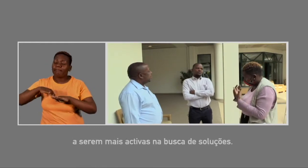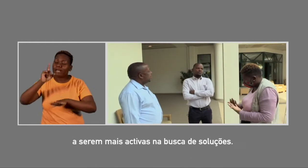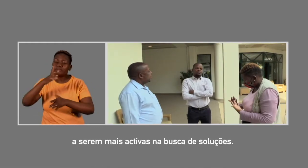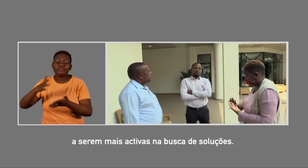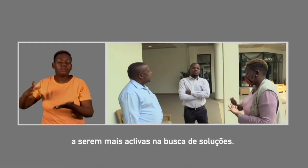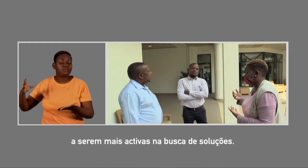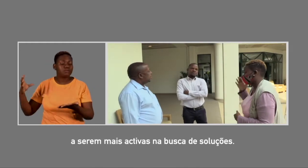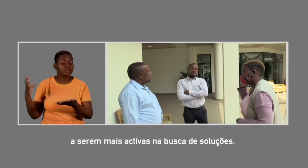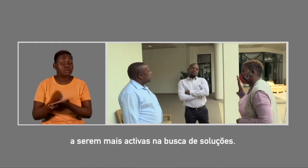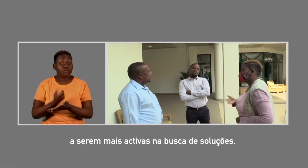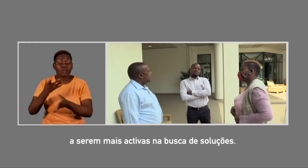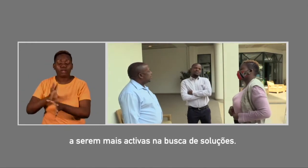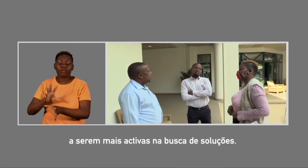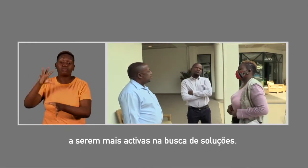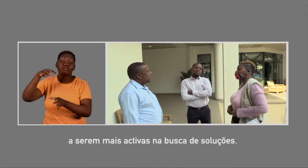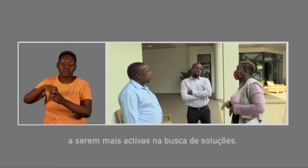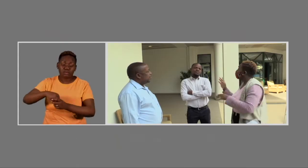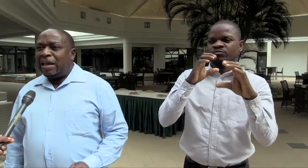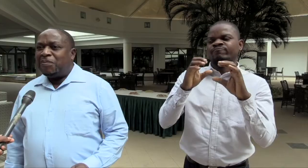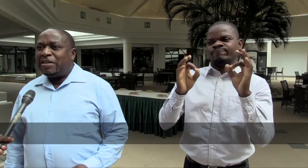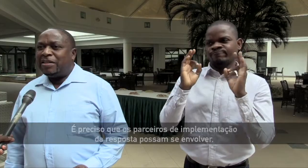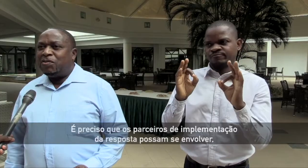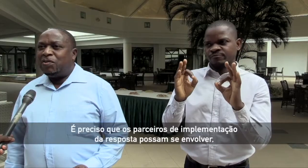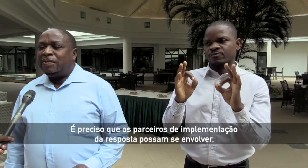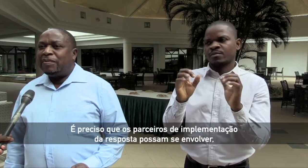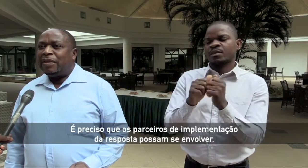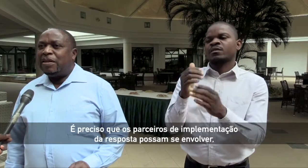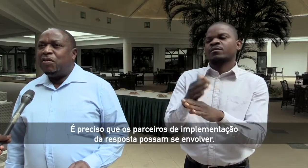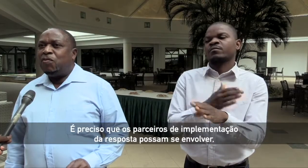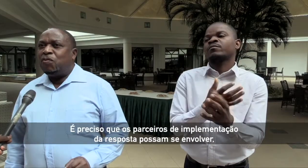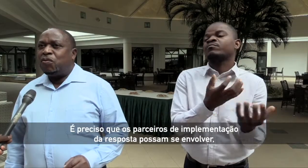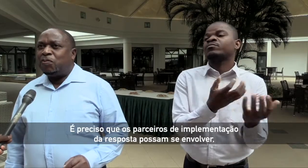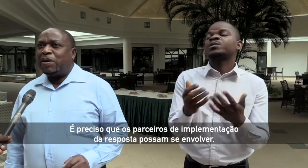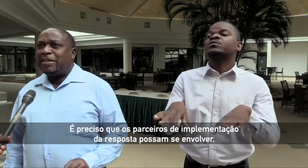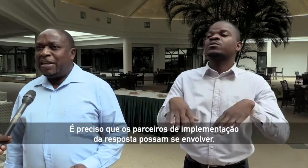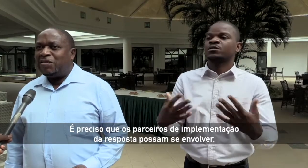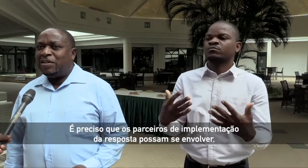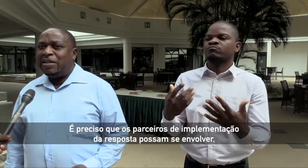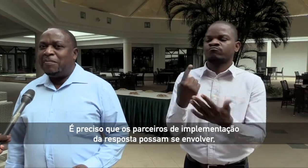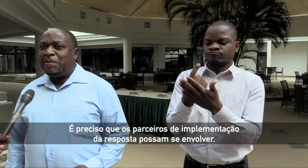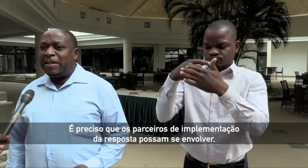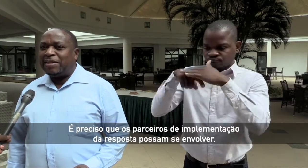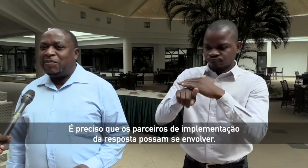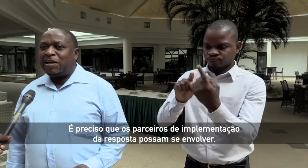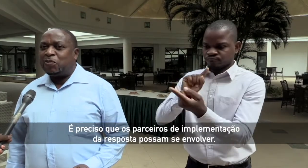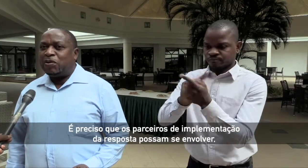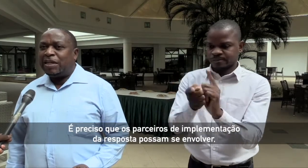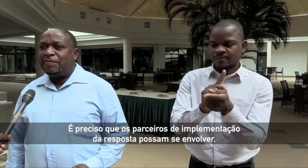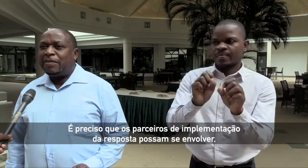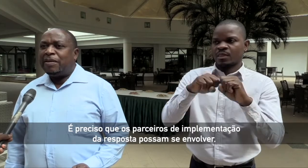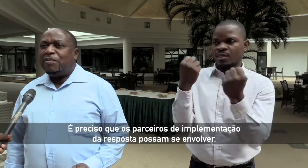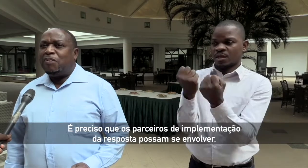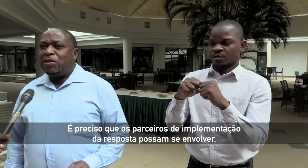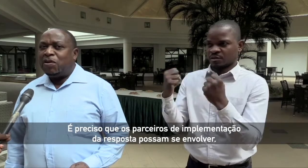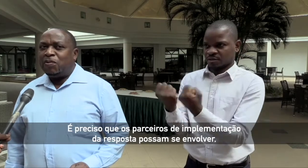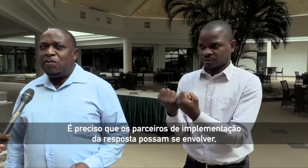a serem mais ativas na busca de soluções. É preciso que os parceiros de implementação da resposta